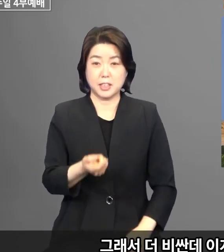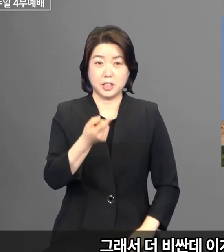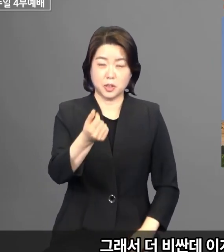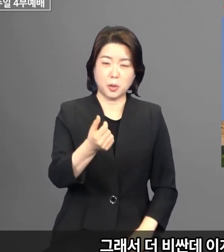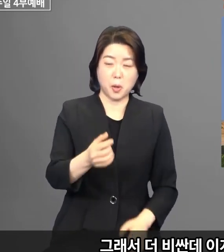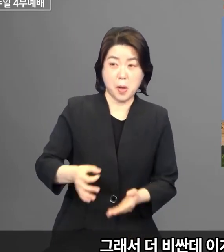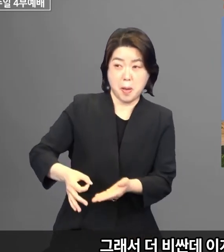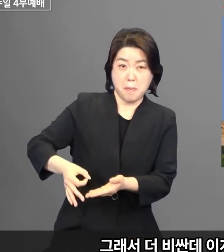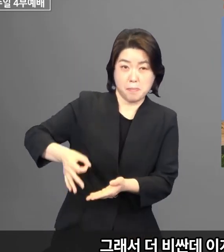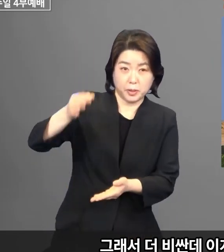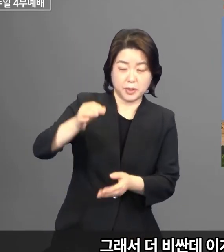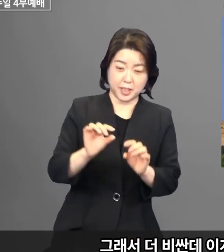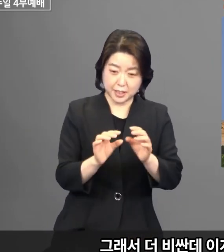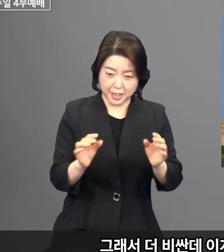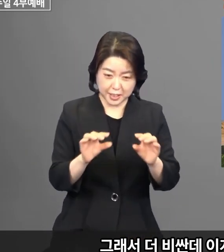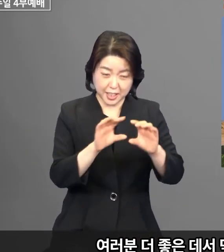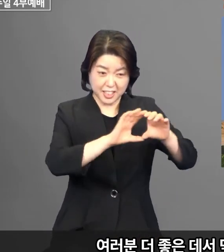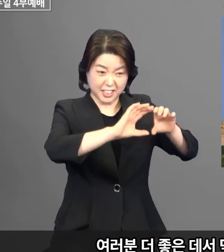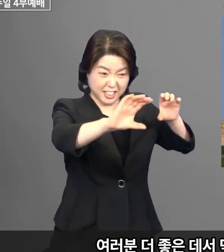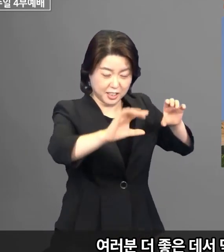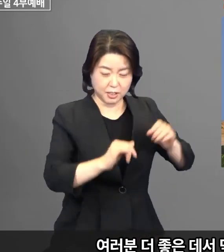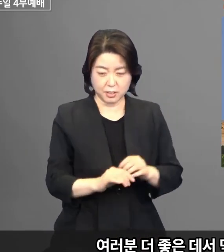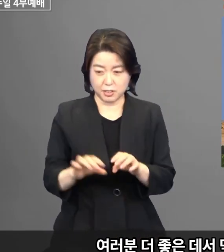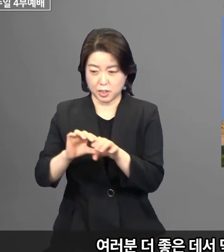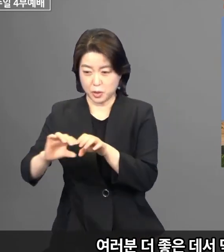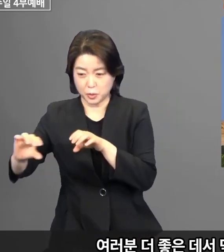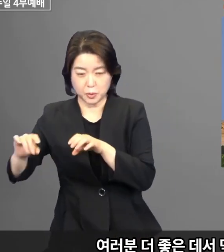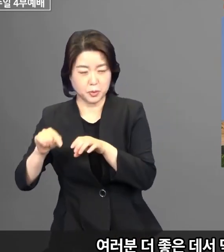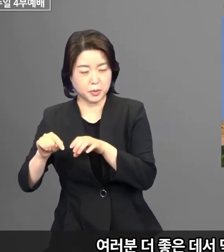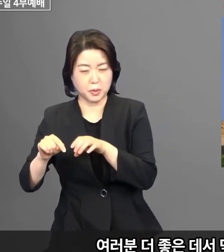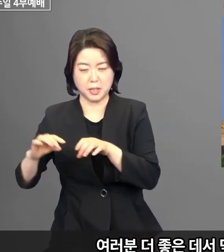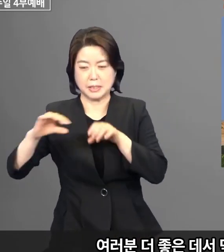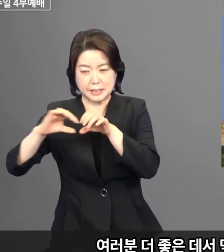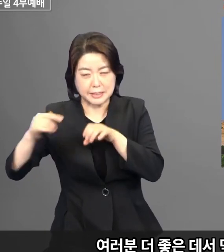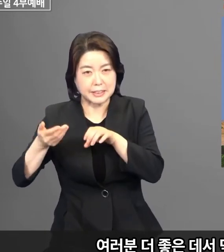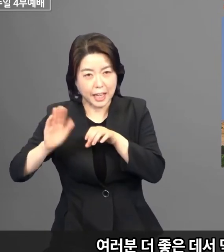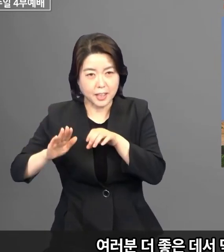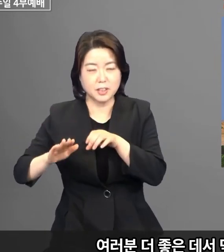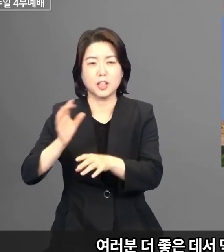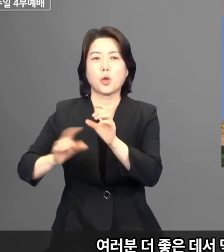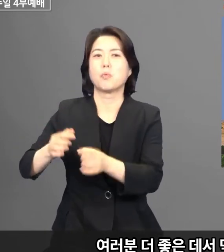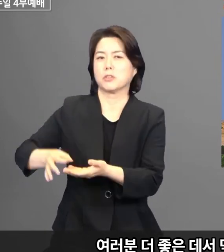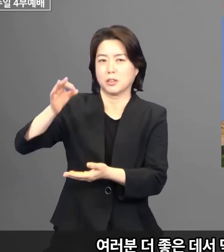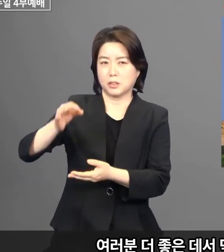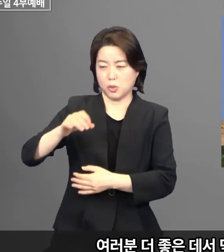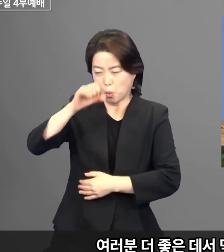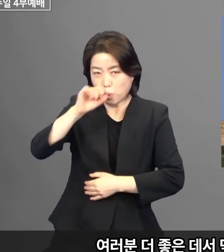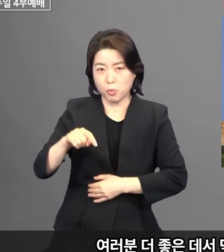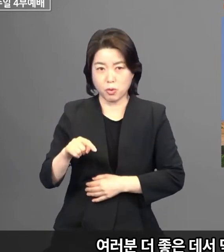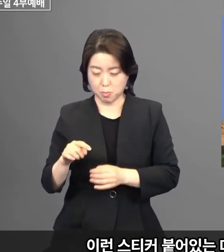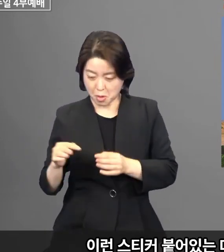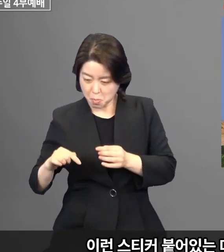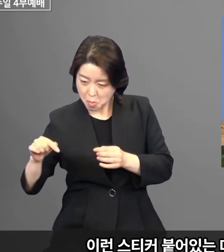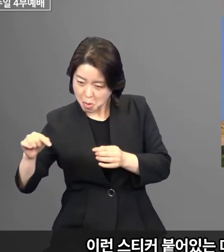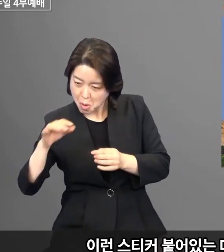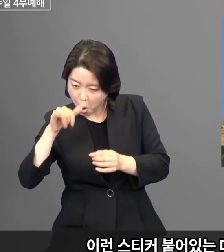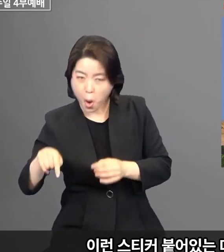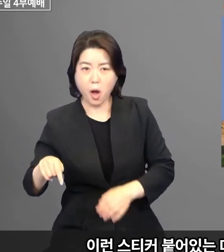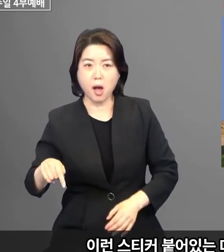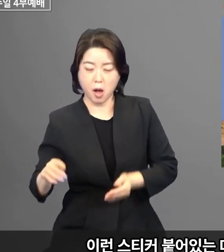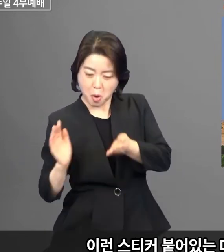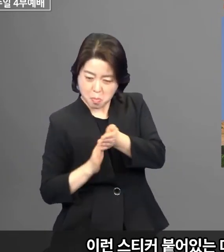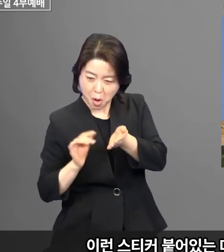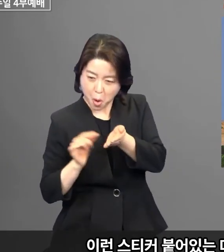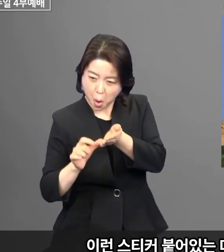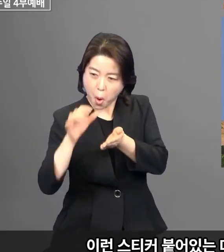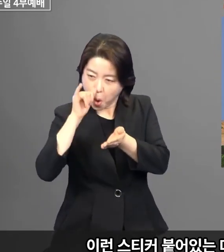더 비싼데, 이게 작지만 더 비쌉니다, 여러분. 더 좋은 데서 막 이런 스티커 있는 거, 이런 스티커 붙어